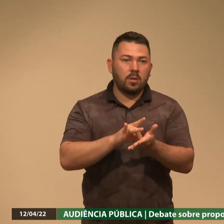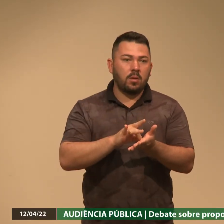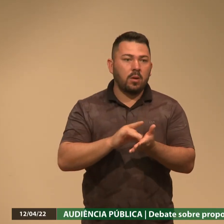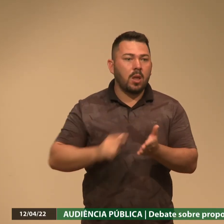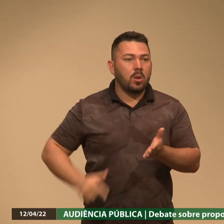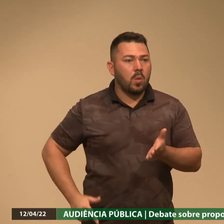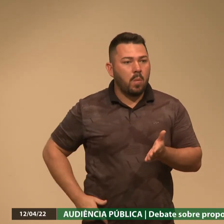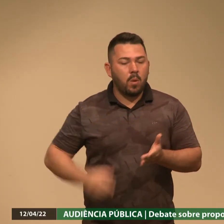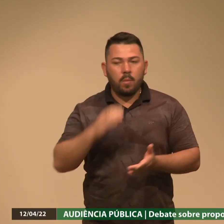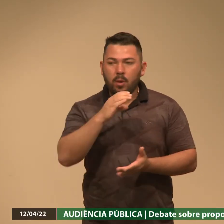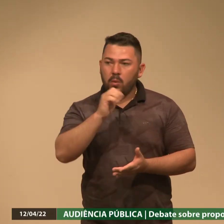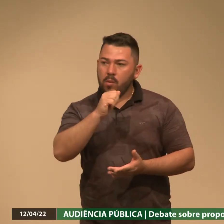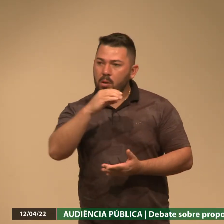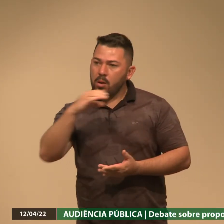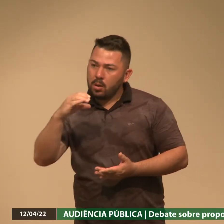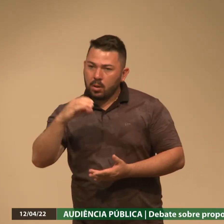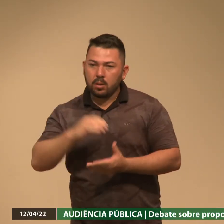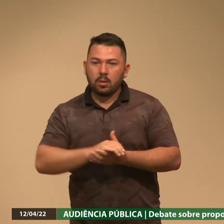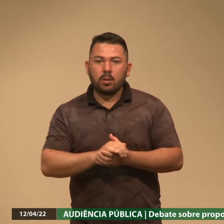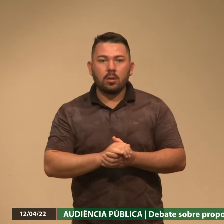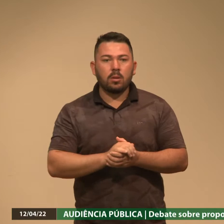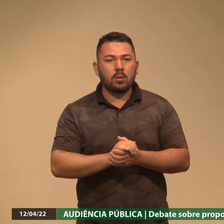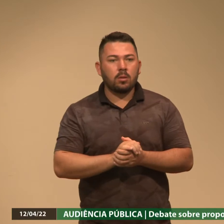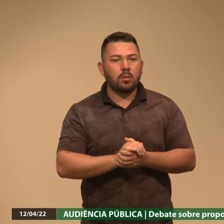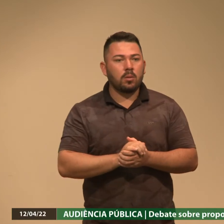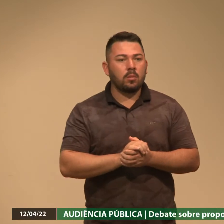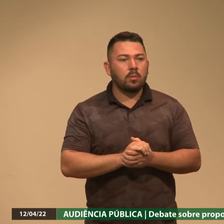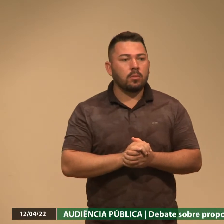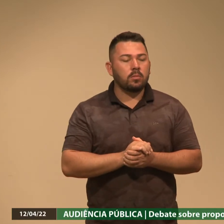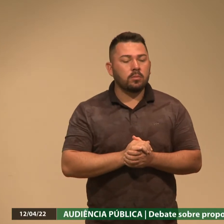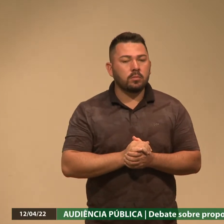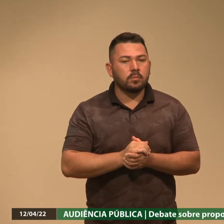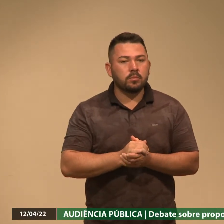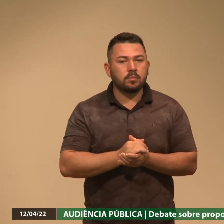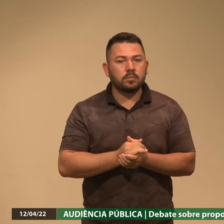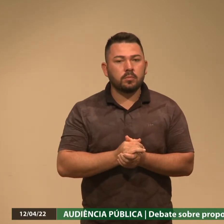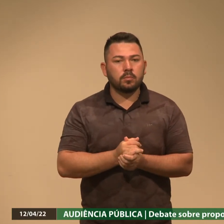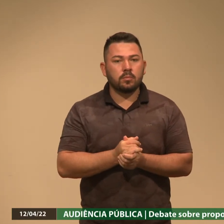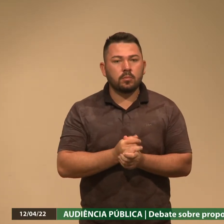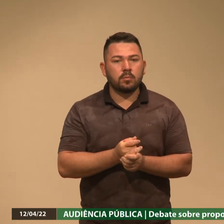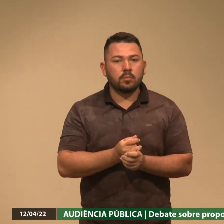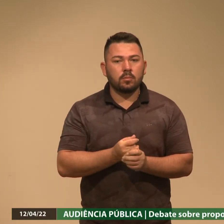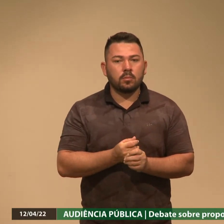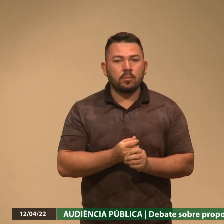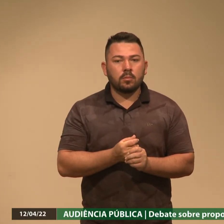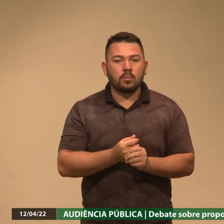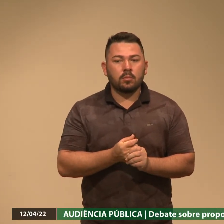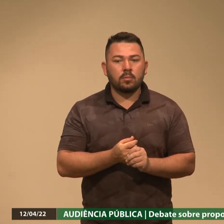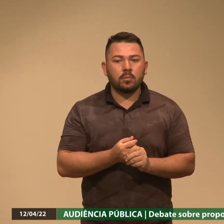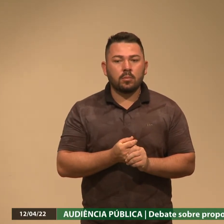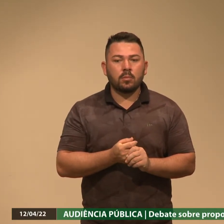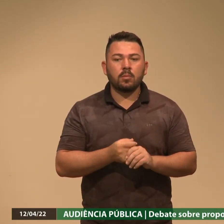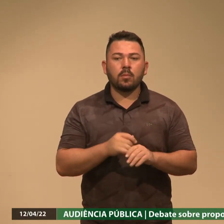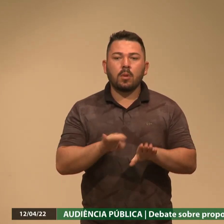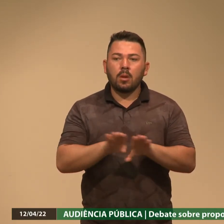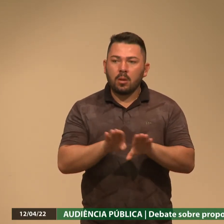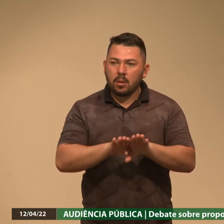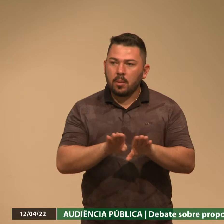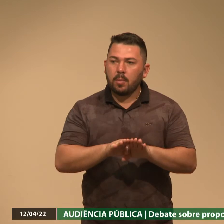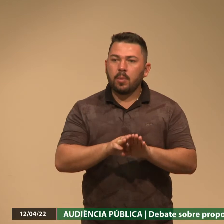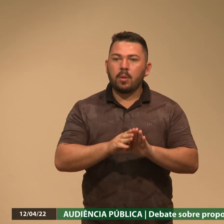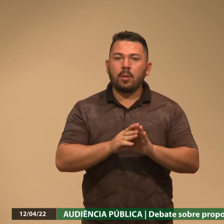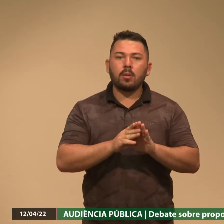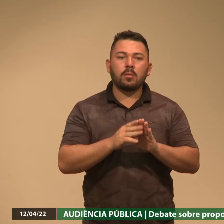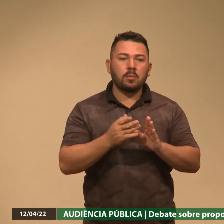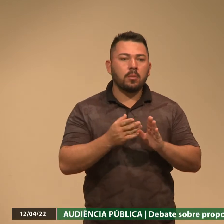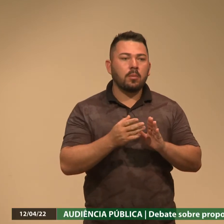pote para o Caique tá que o Colecionador atirador do competidor e coincidentemente também matéria